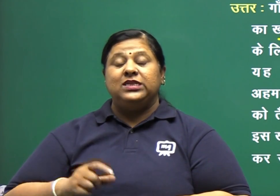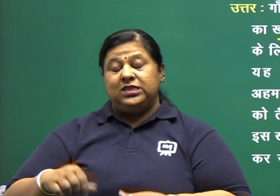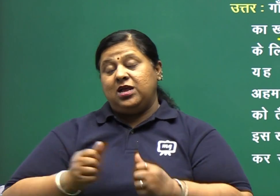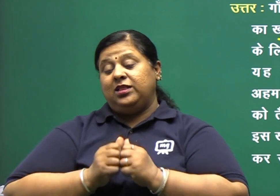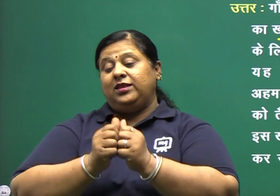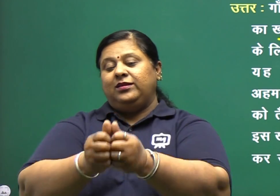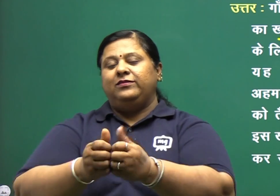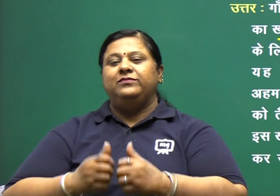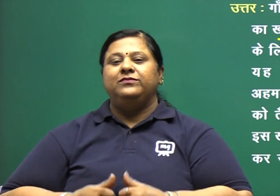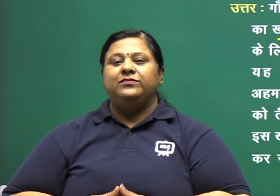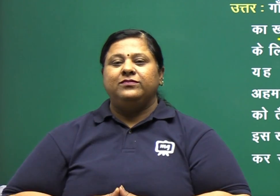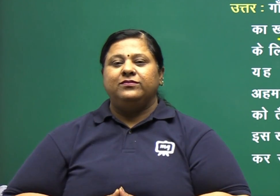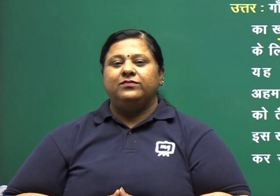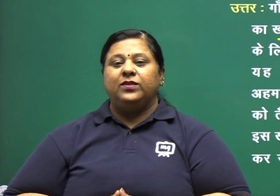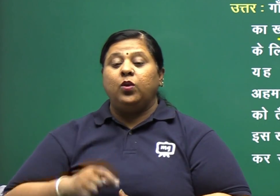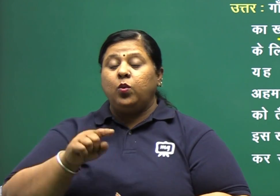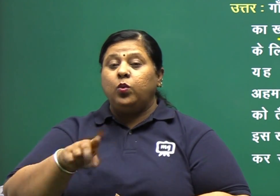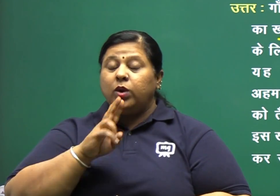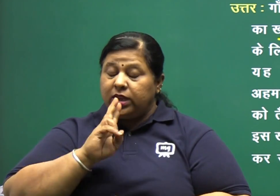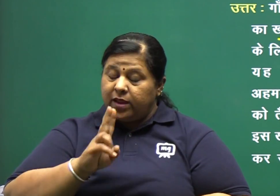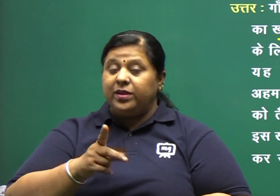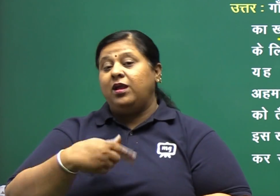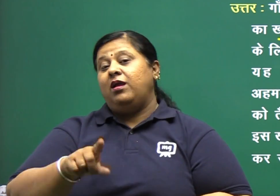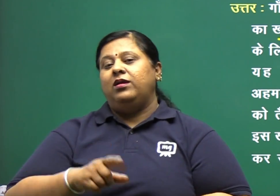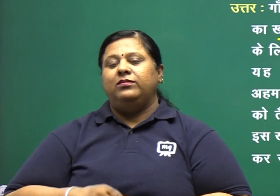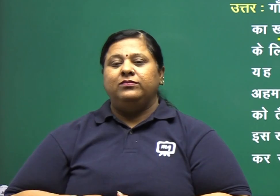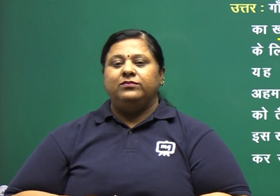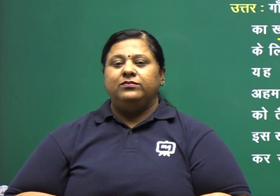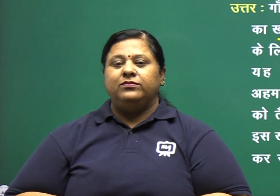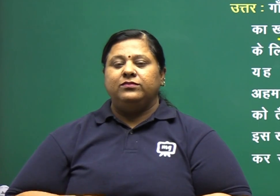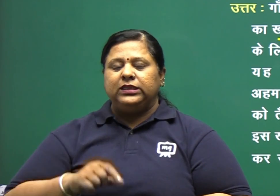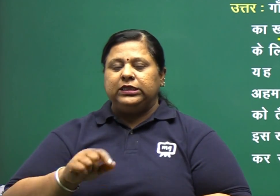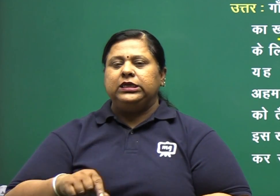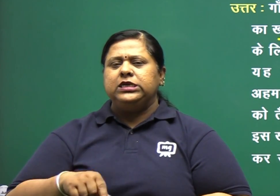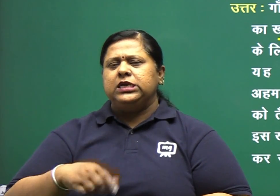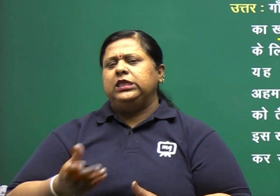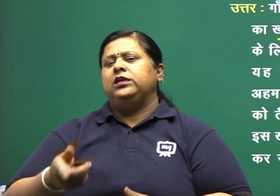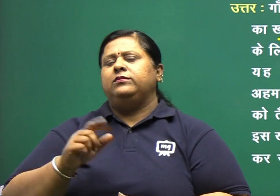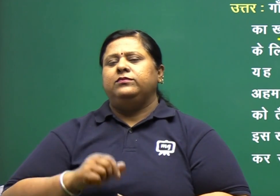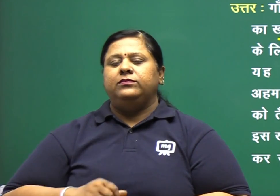साथ ही उन्होंने यह भी कहा कि यदि